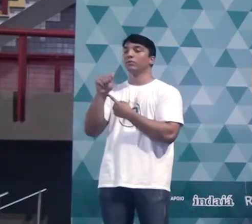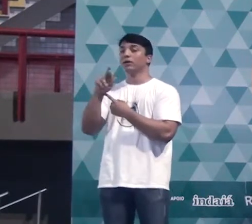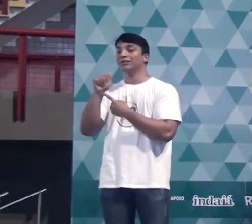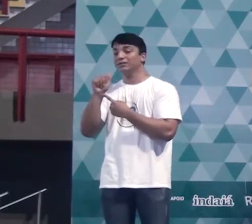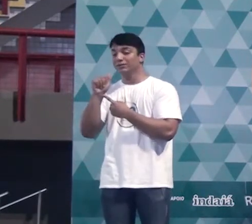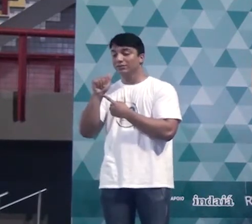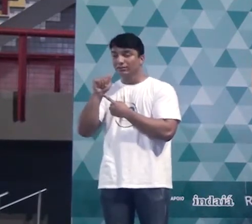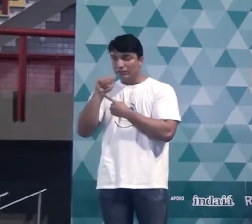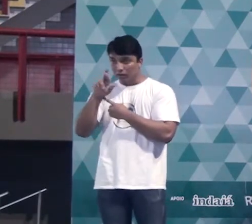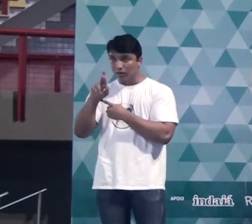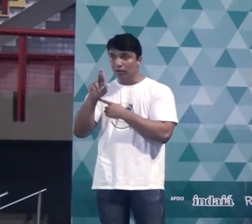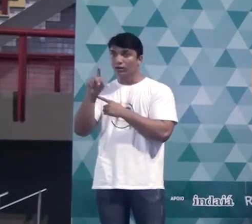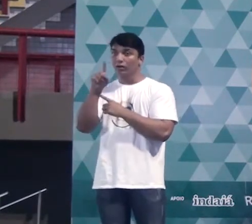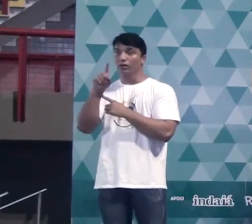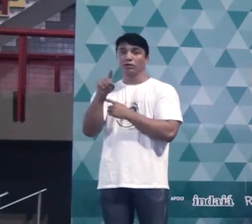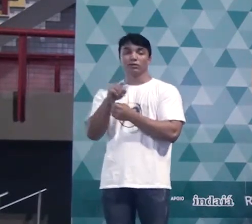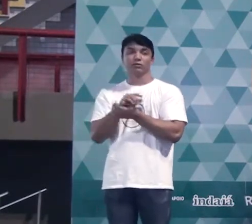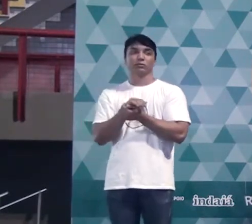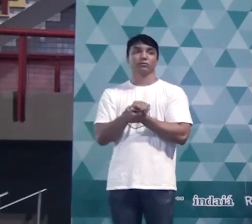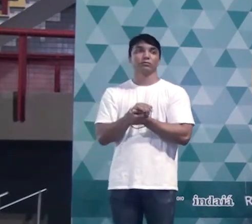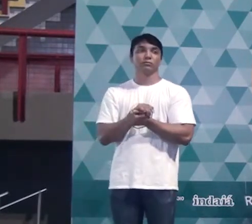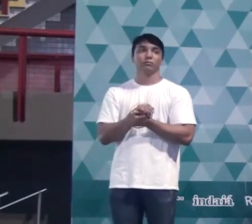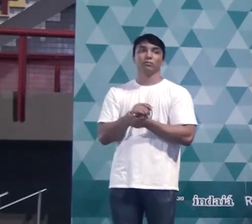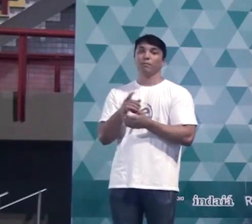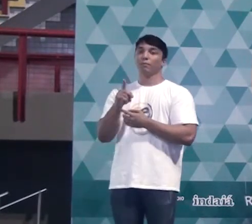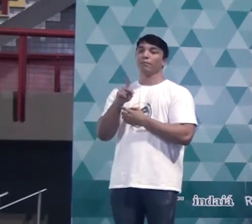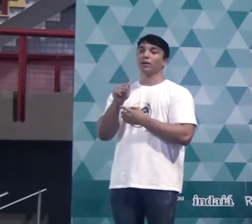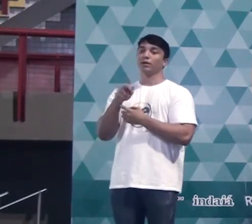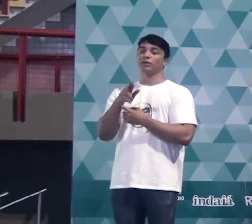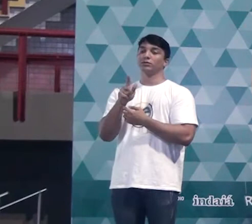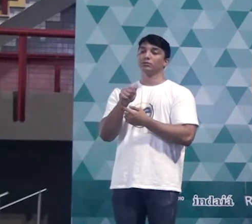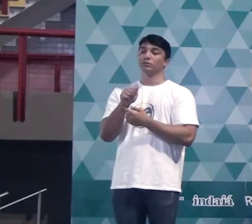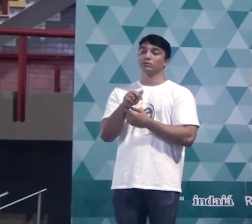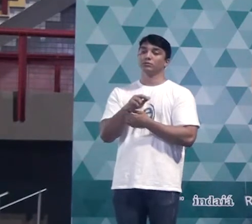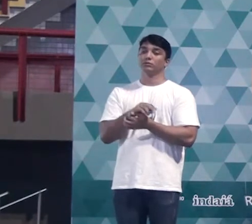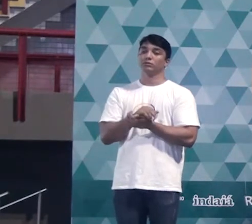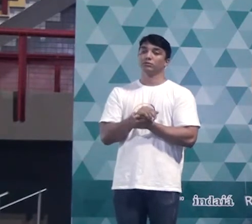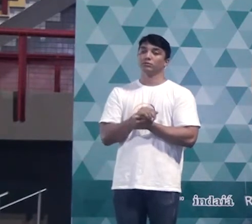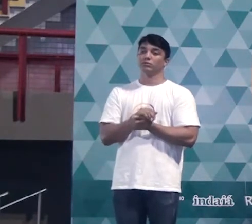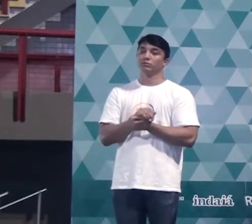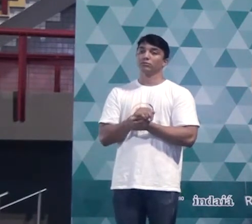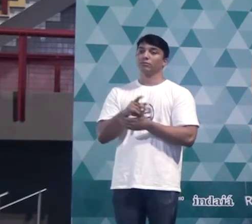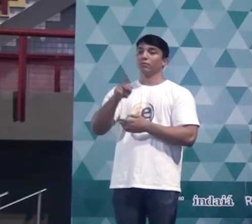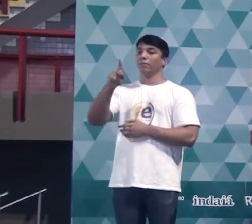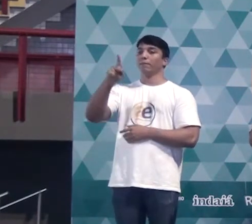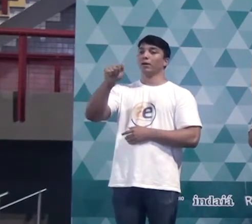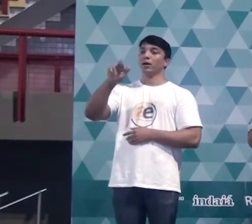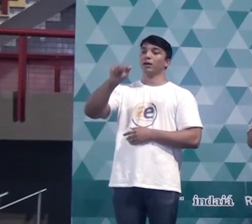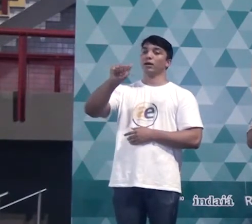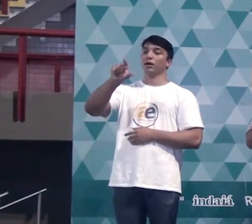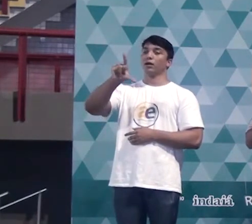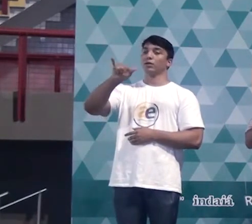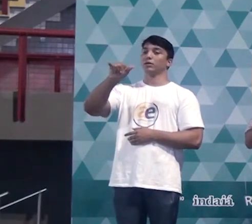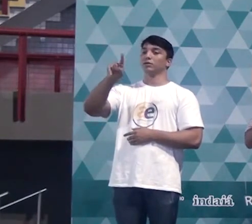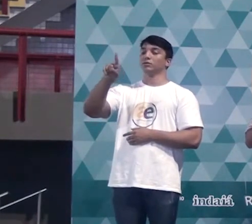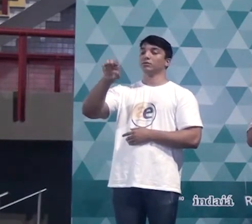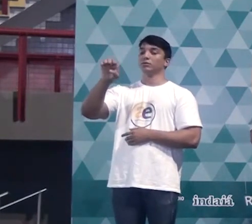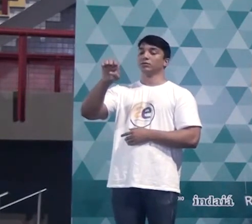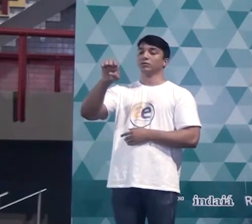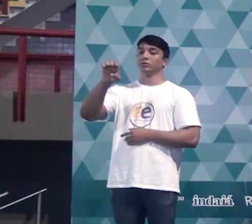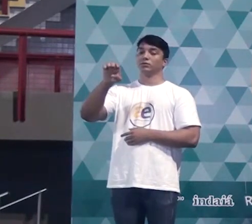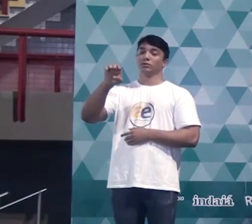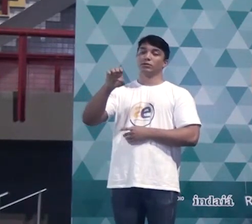origem. Paralisar, sim. A palavra de origem. A palavra de origem é paralise. Paralise.